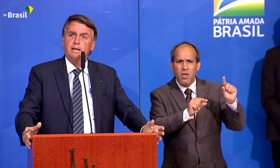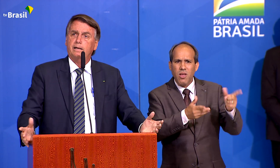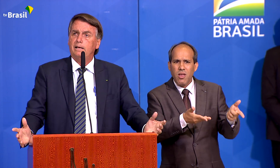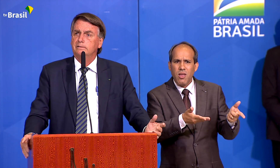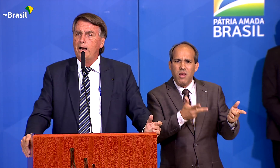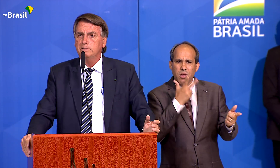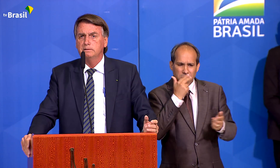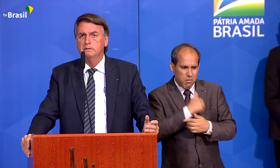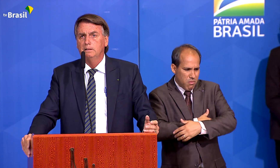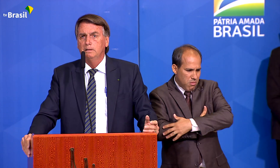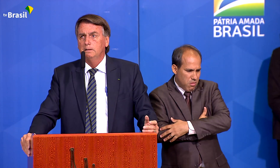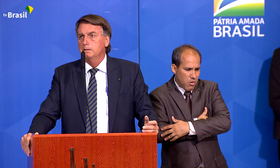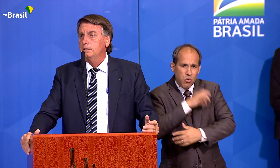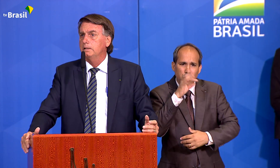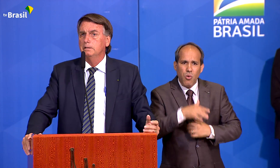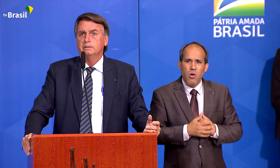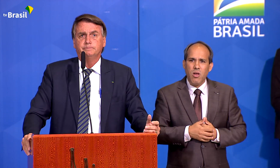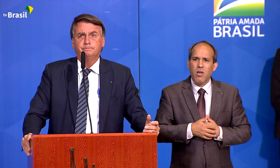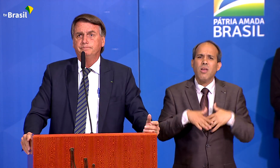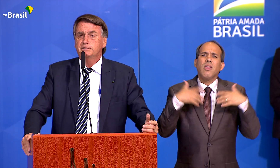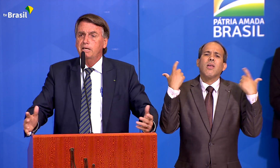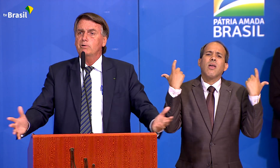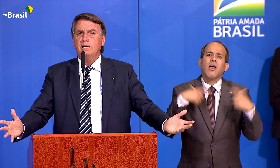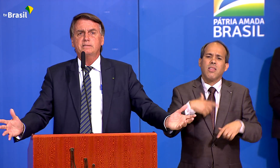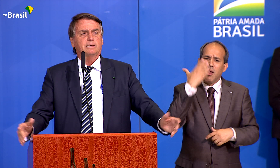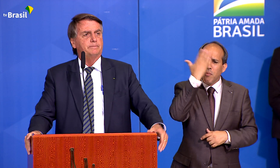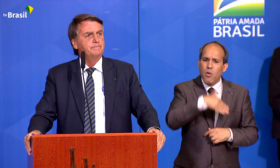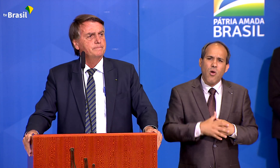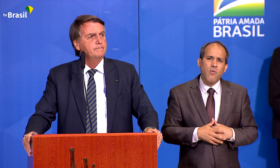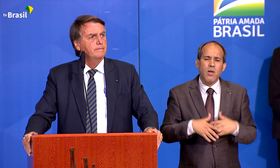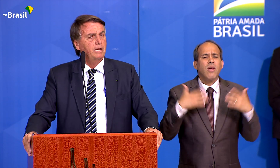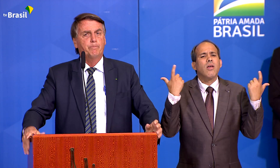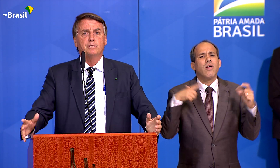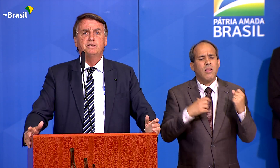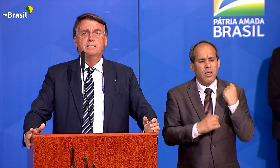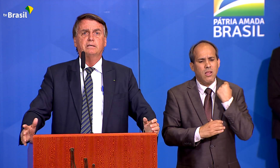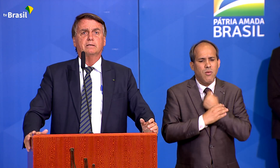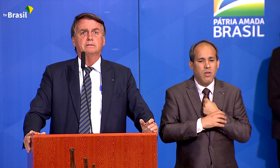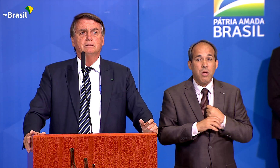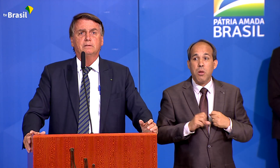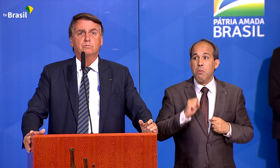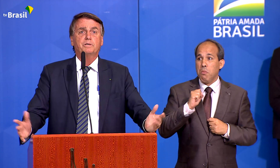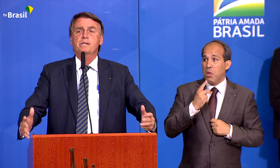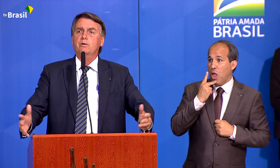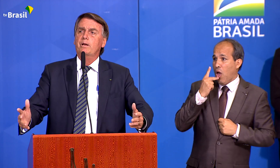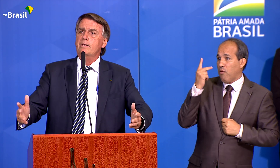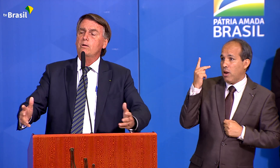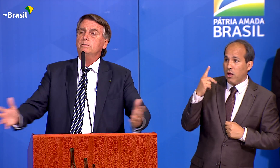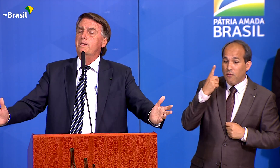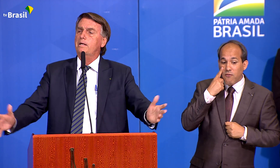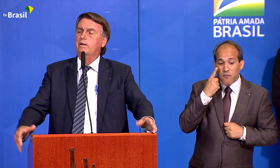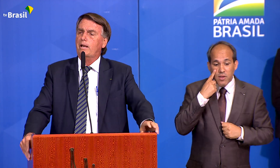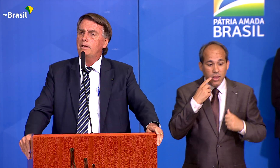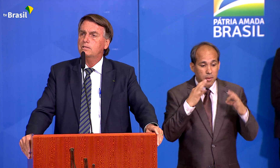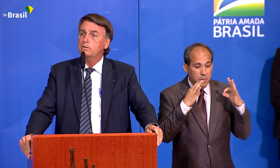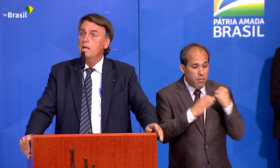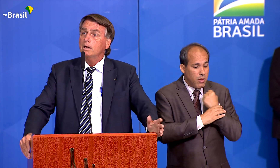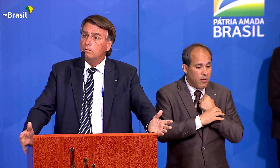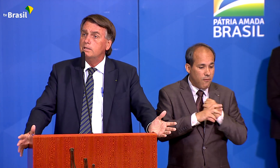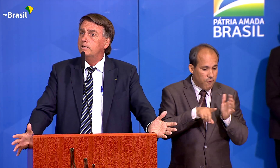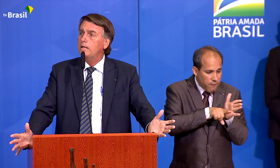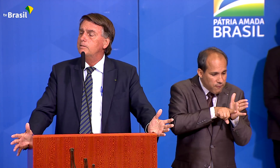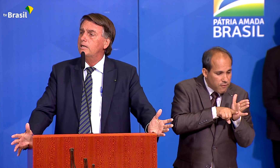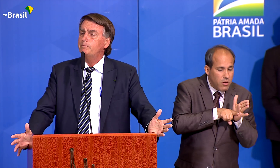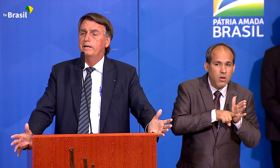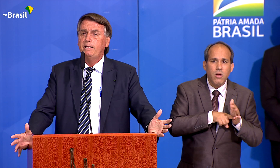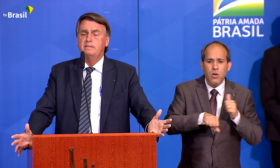que legalidade que segurança ele pode ser que com que segurança aconteceu aquelas